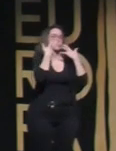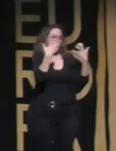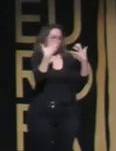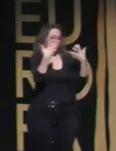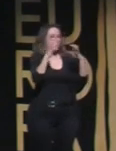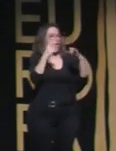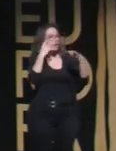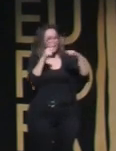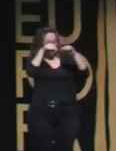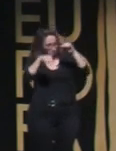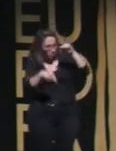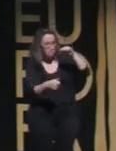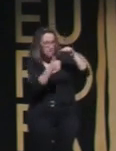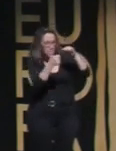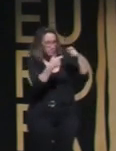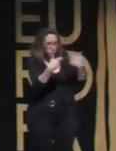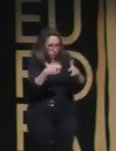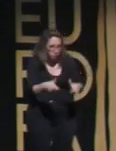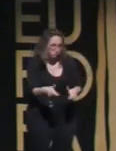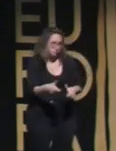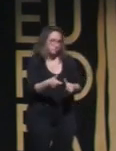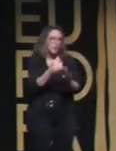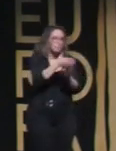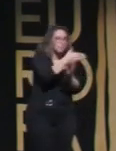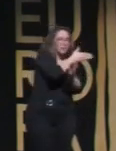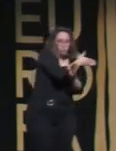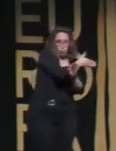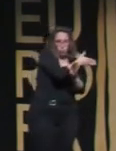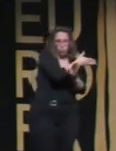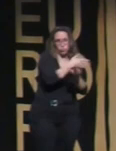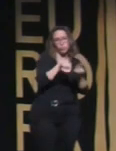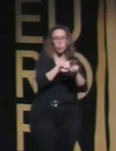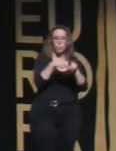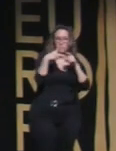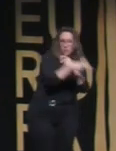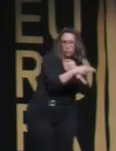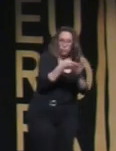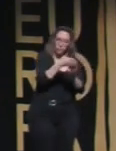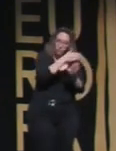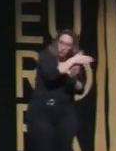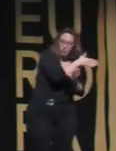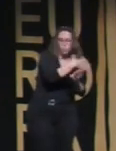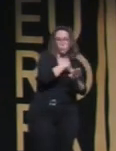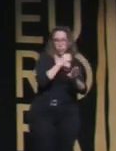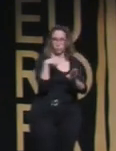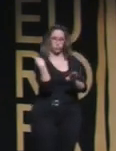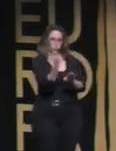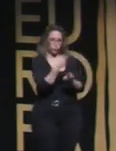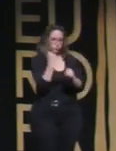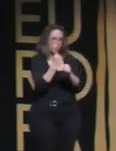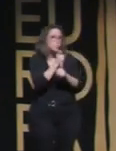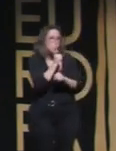más profundo, sino desde todo lo previo, o sea, el trabajo previo que se puede hacer, que podemos hacer desde el ámbito de las familias para